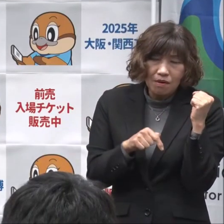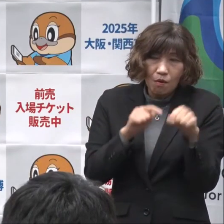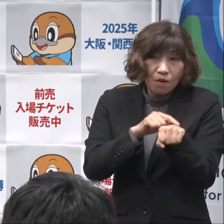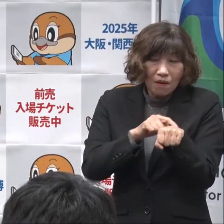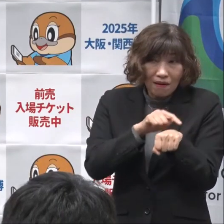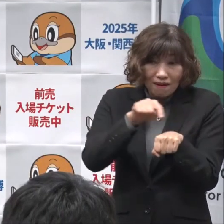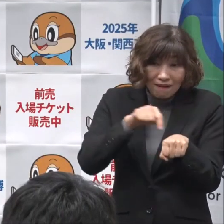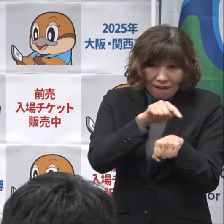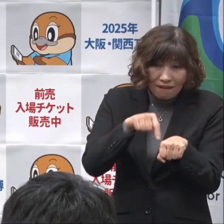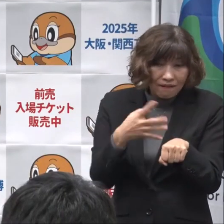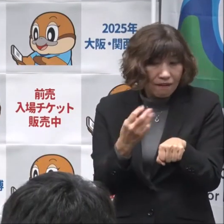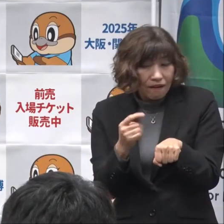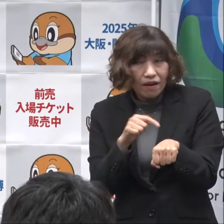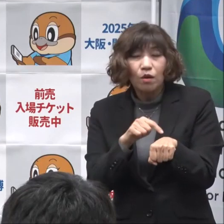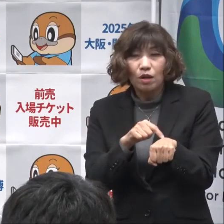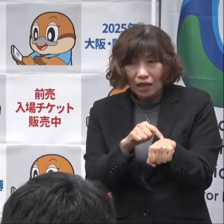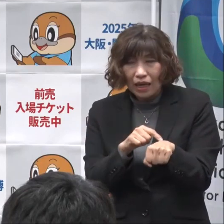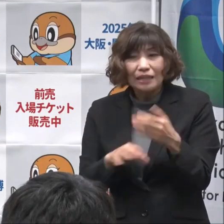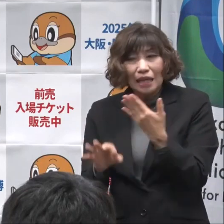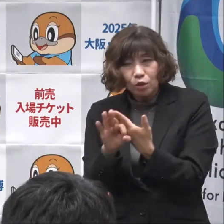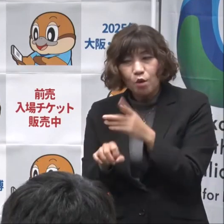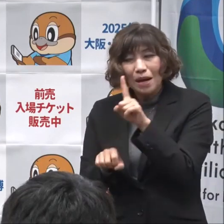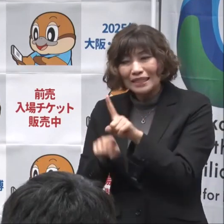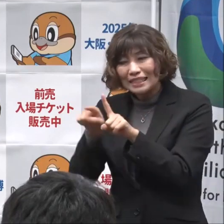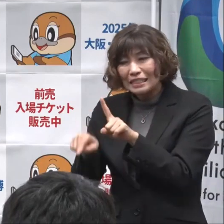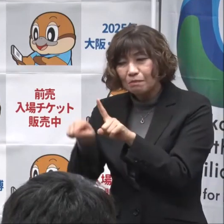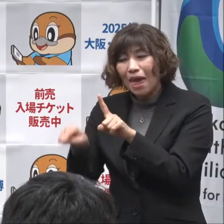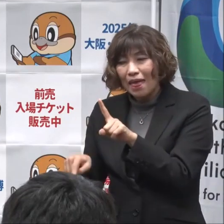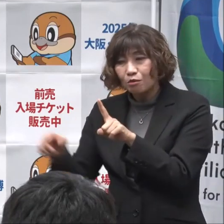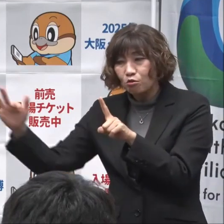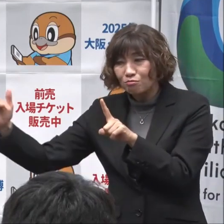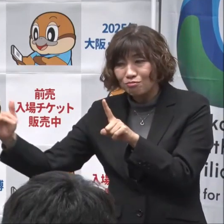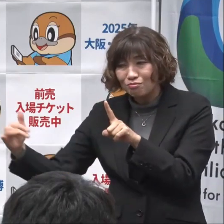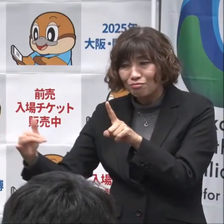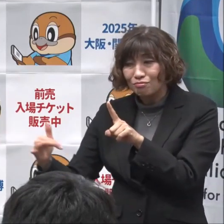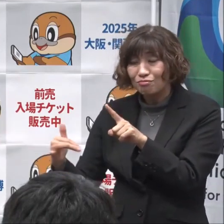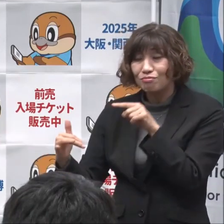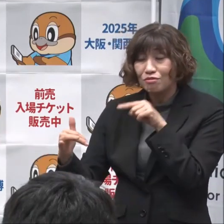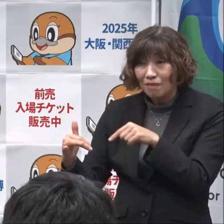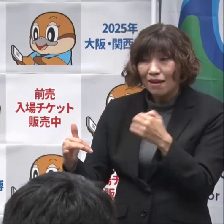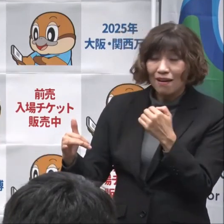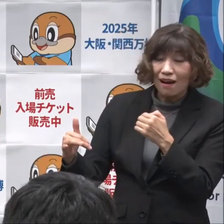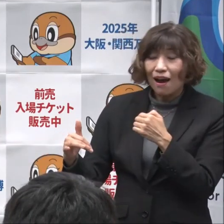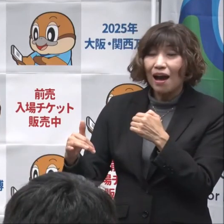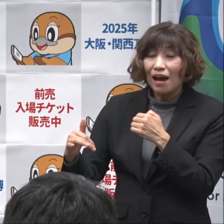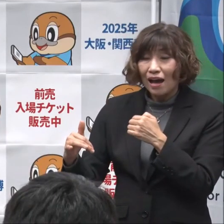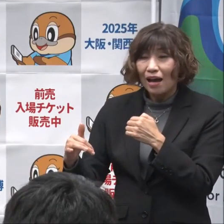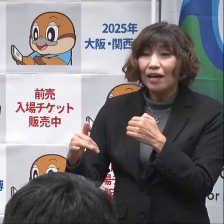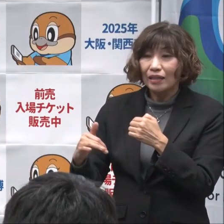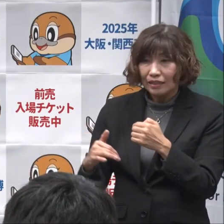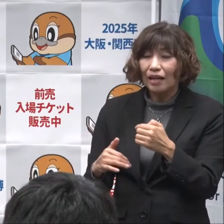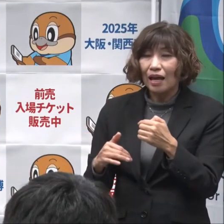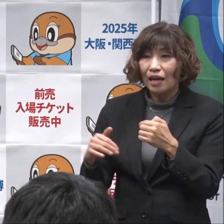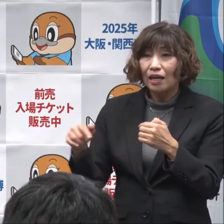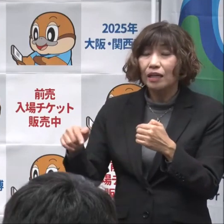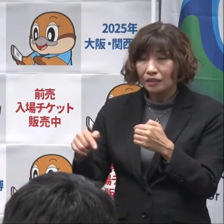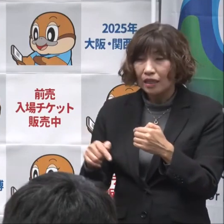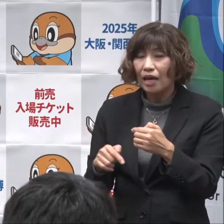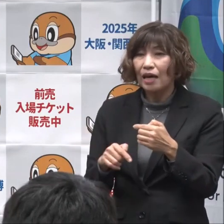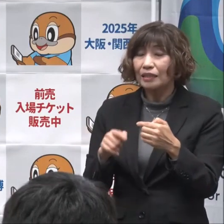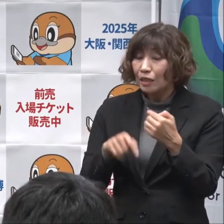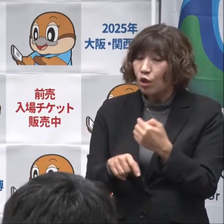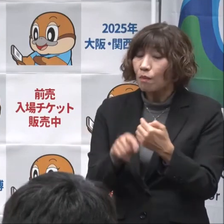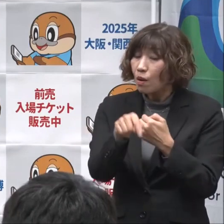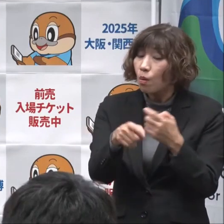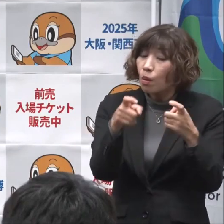の想定では1メートルの津波が来るまでの時間ということで、例えば三崎町60分、大阪市内120分といったよう